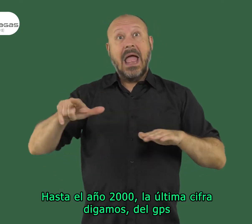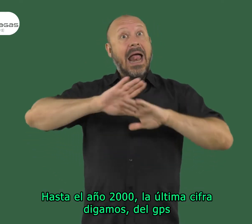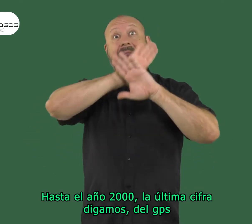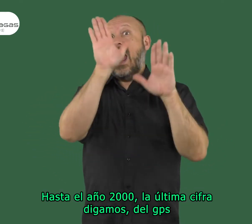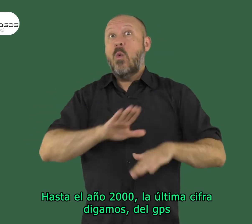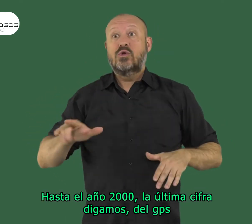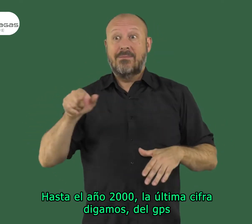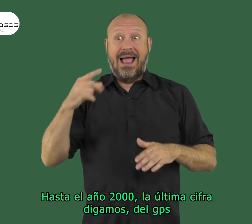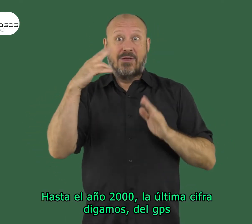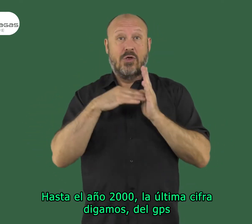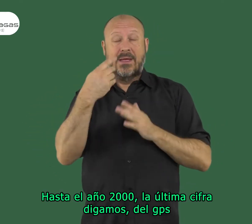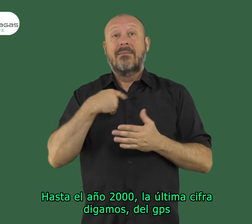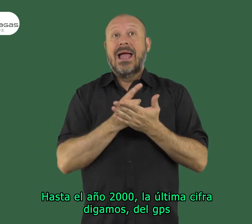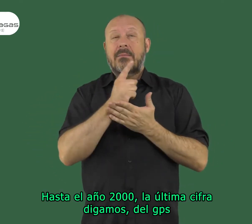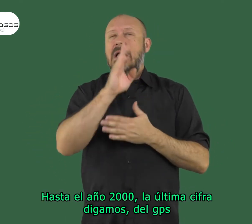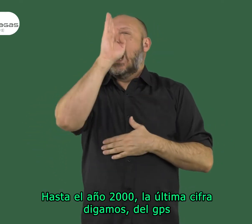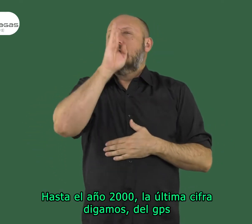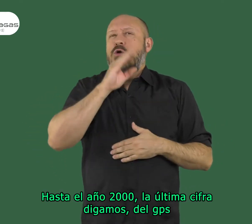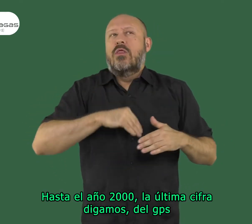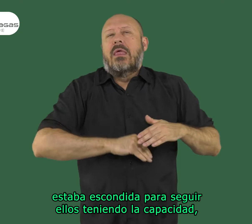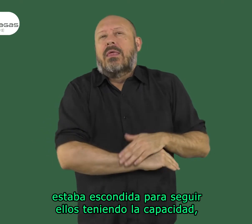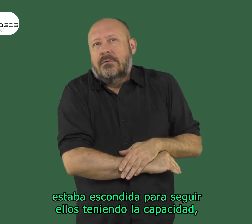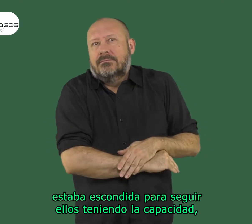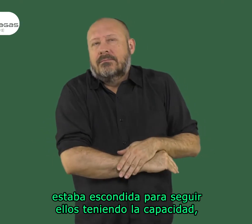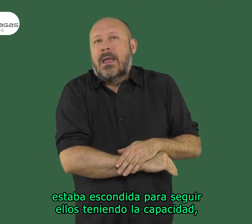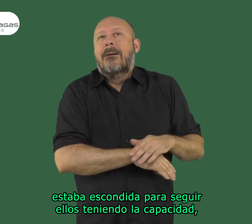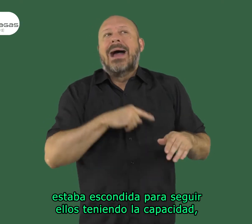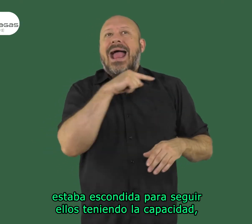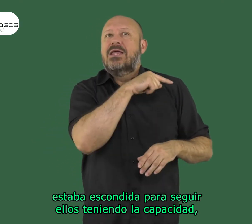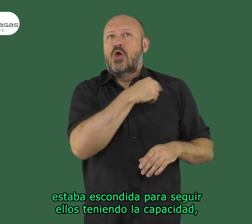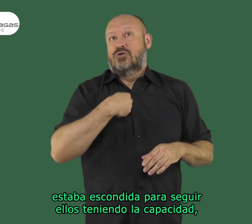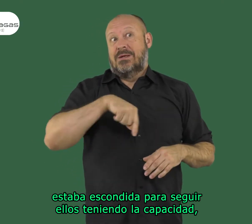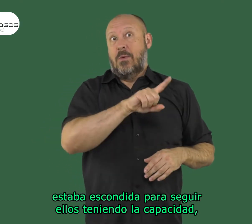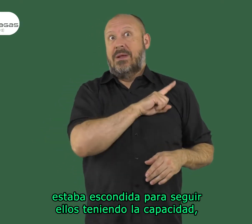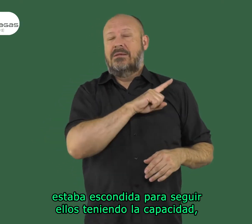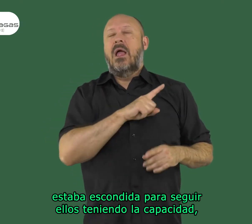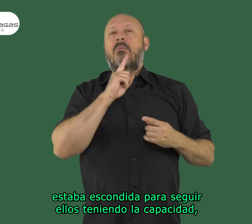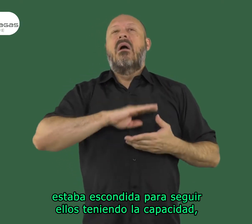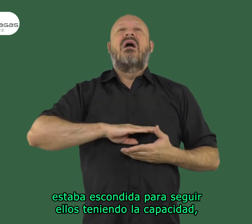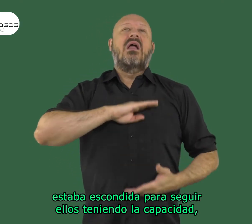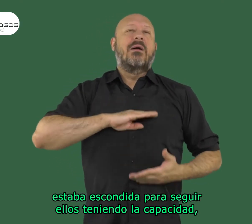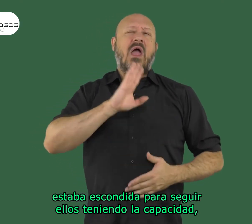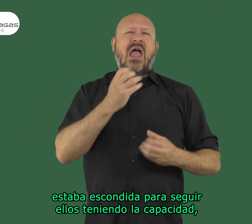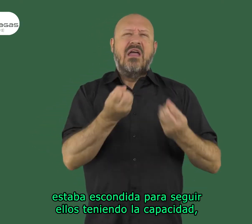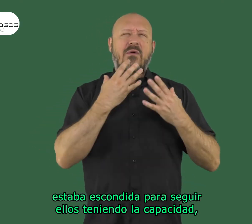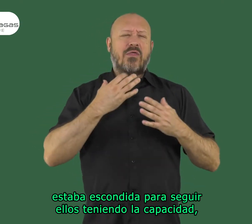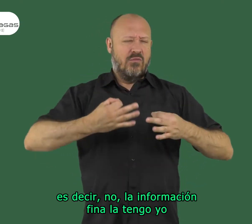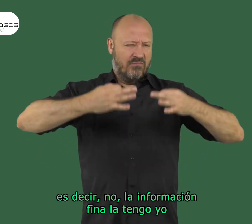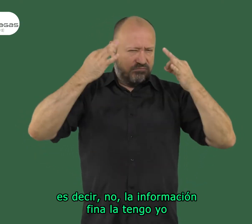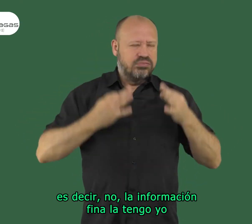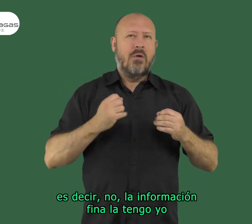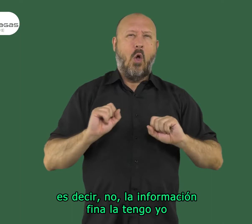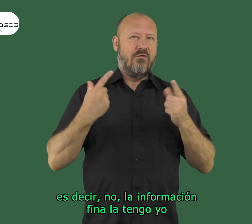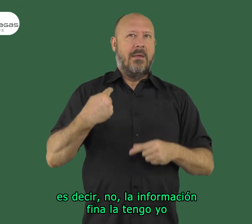2000, la última cifra, digamos, del GPS estaba escondida para seguir ellos teniendo la capacidad de decir,